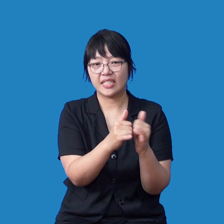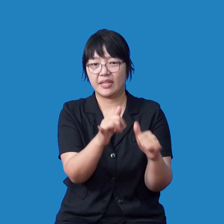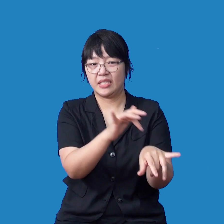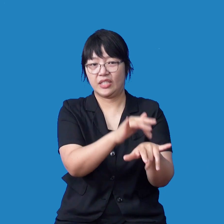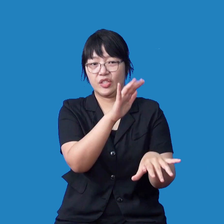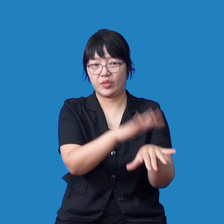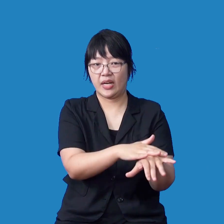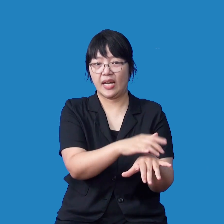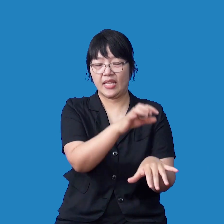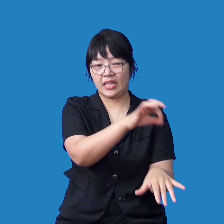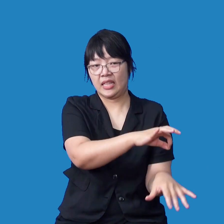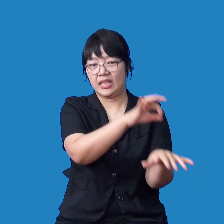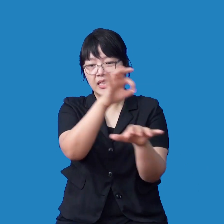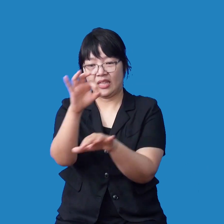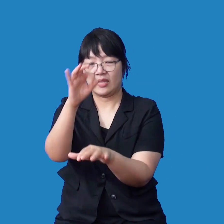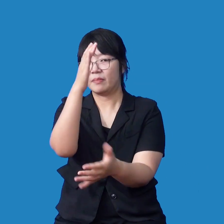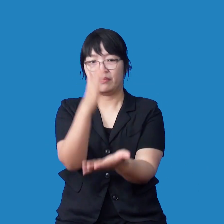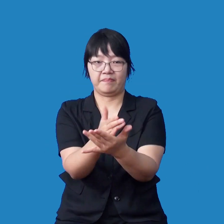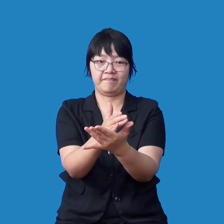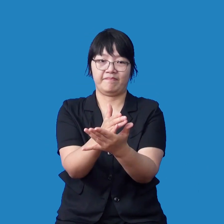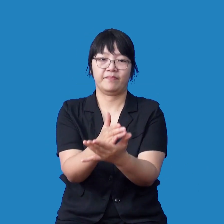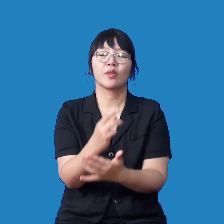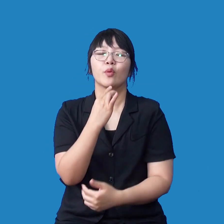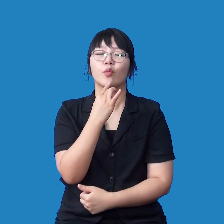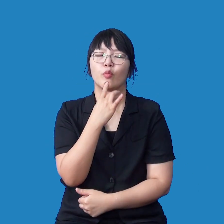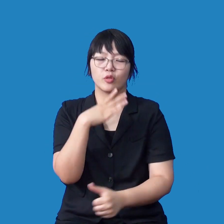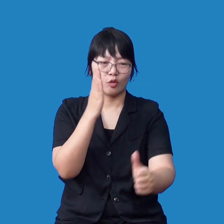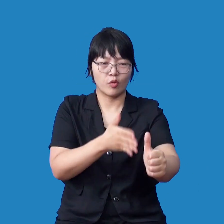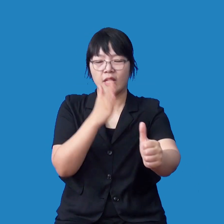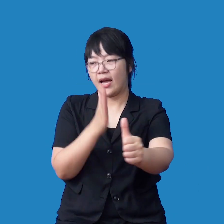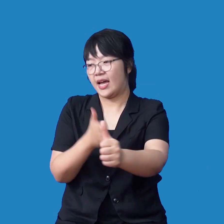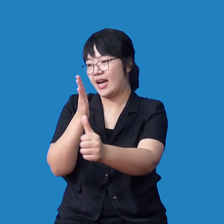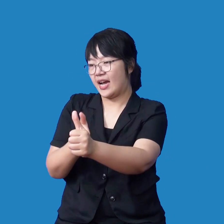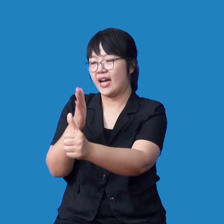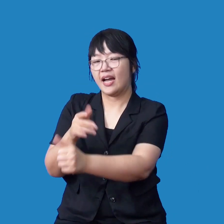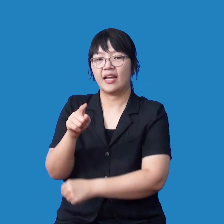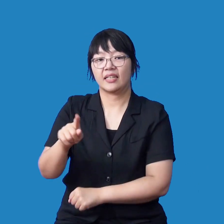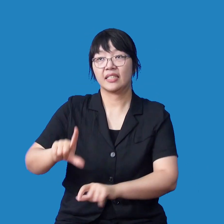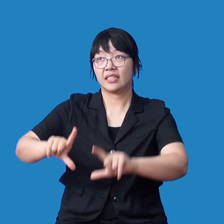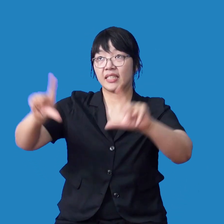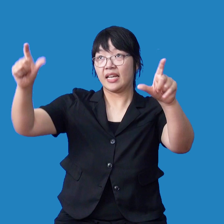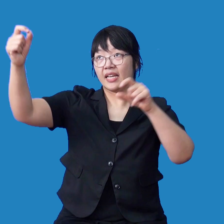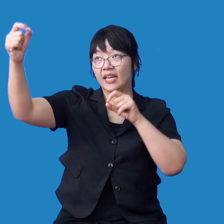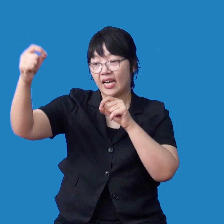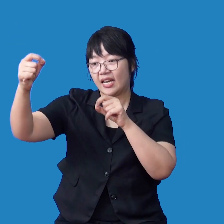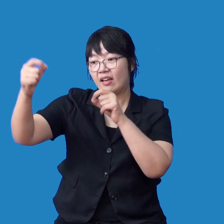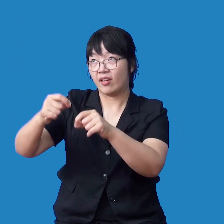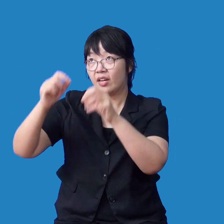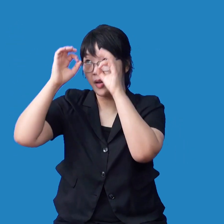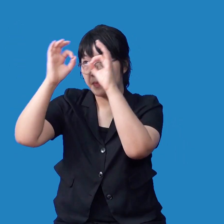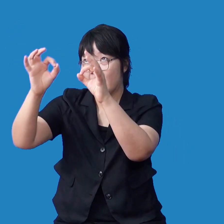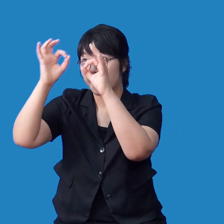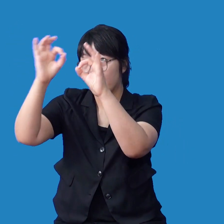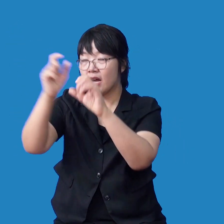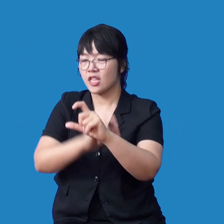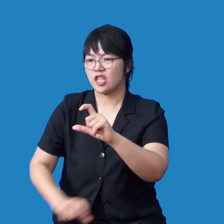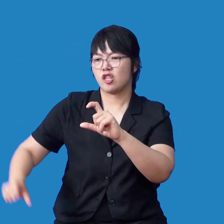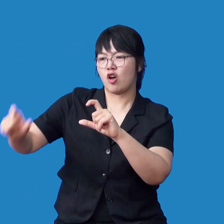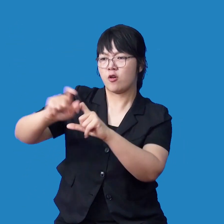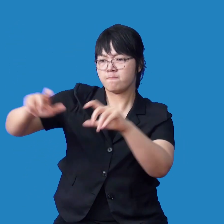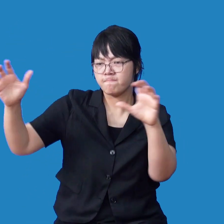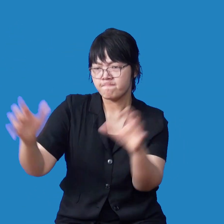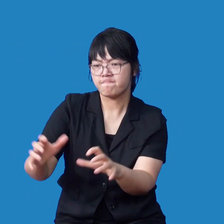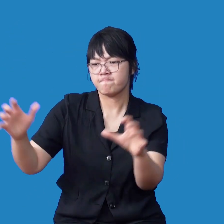어떤 사람들의 습관과 같이 하지 말고 오직 권하여 그날이 가까움을 볼수록 더욱